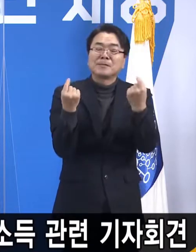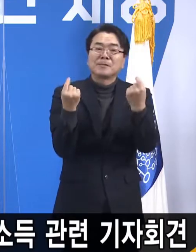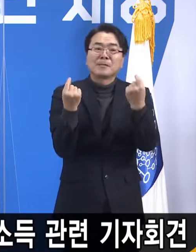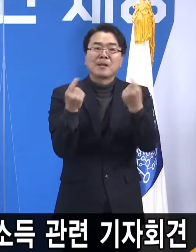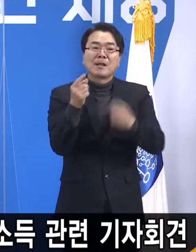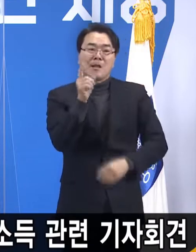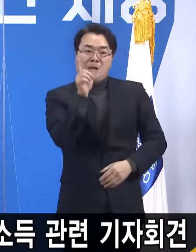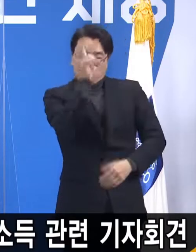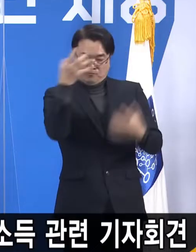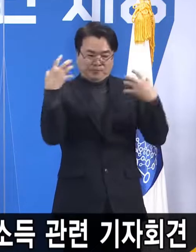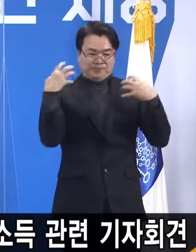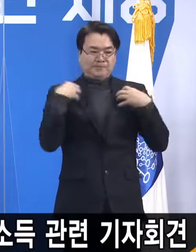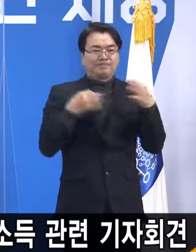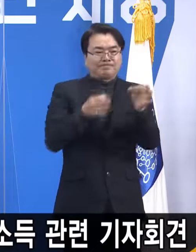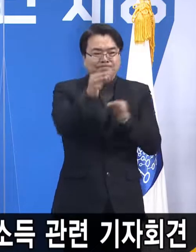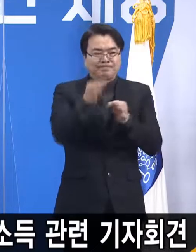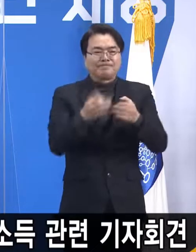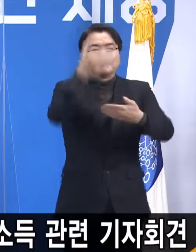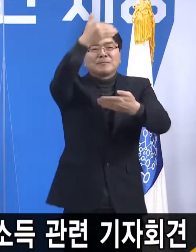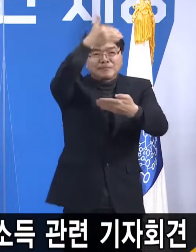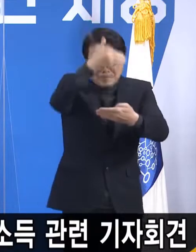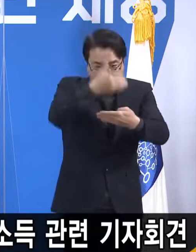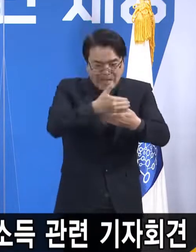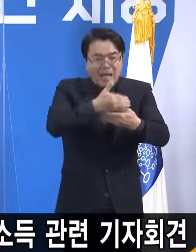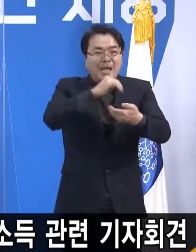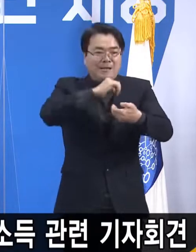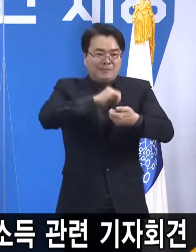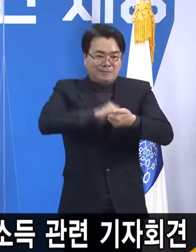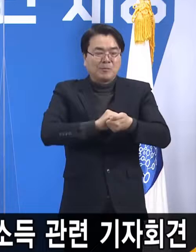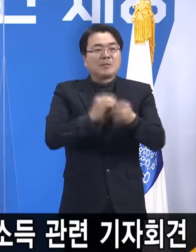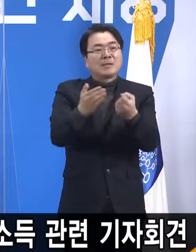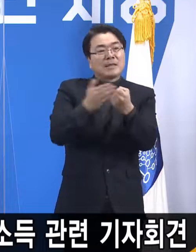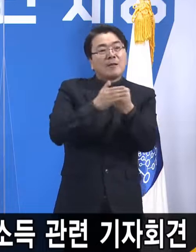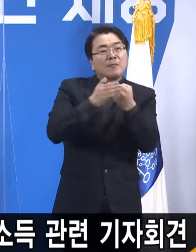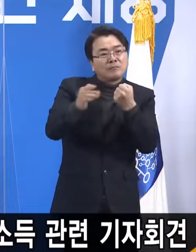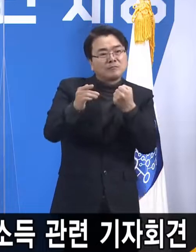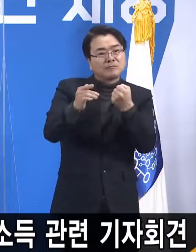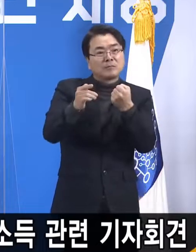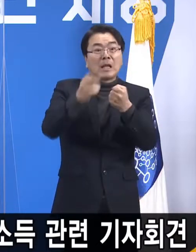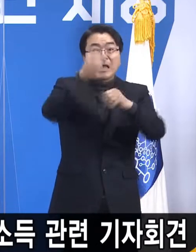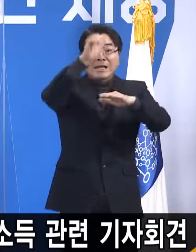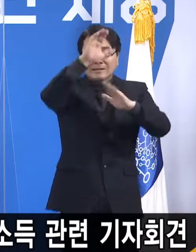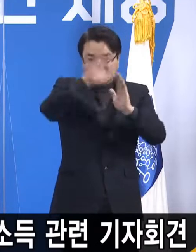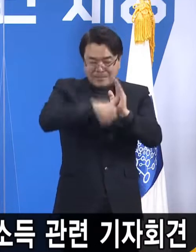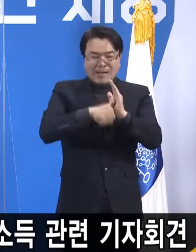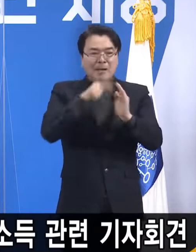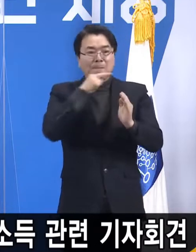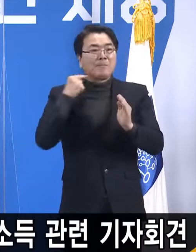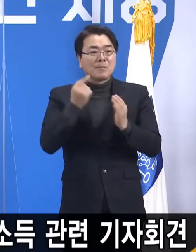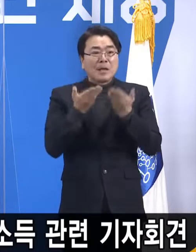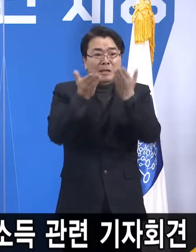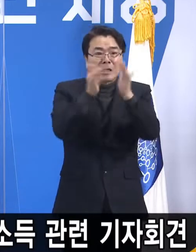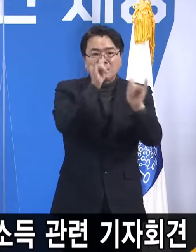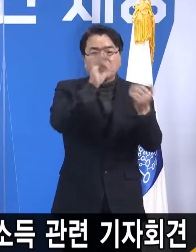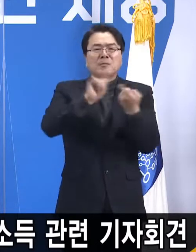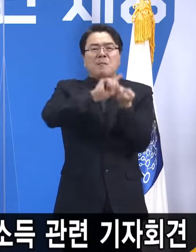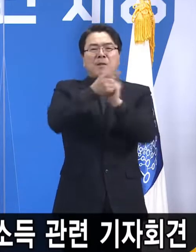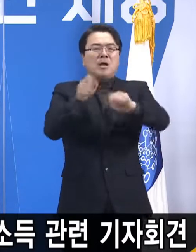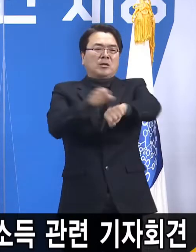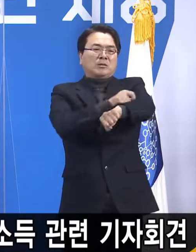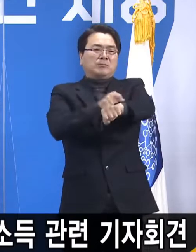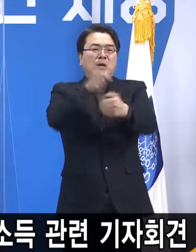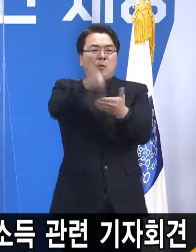정부의 영업 제한 조치에 의한 직접 피해는 특별한 희생에는 특별한 보상을 해야 한다라는 헌법